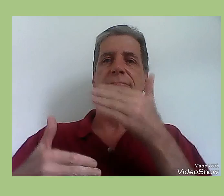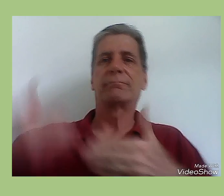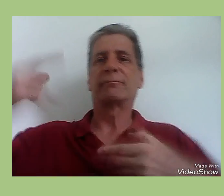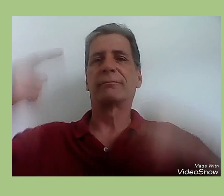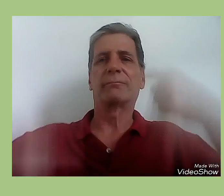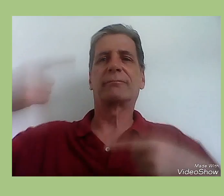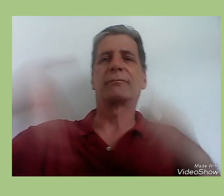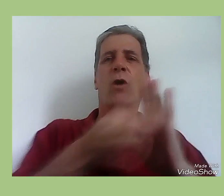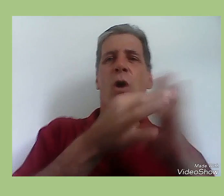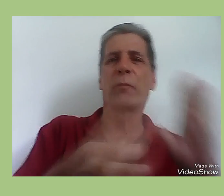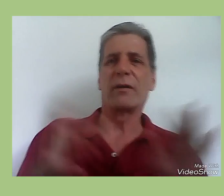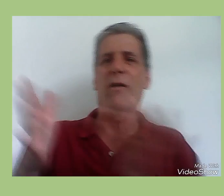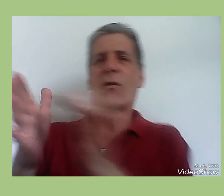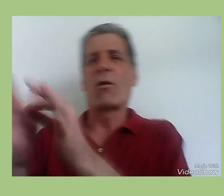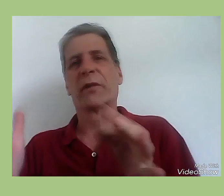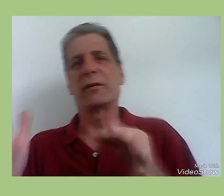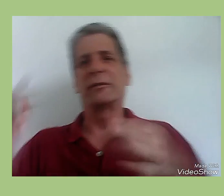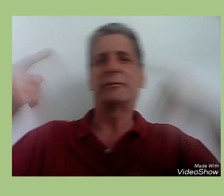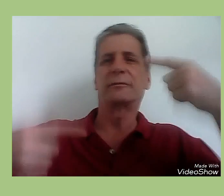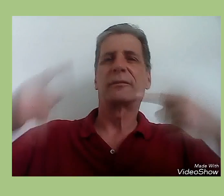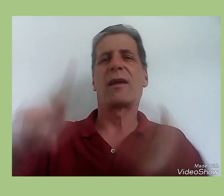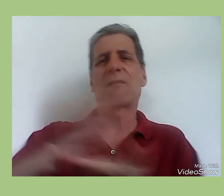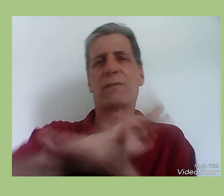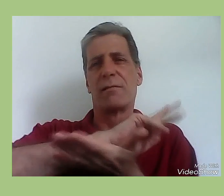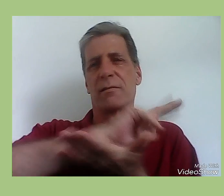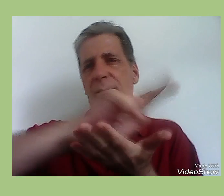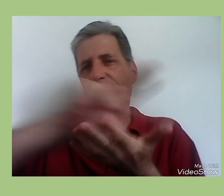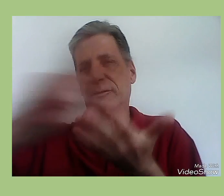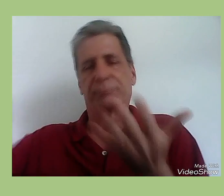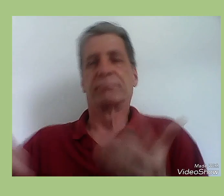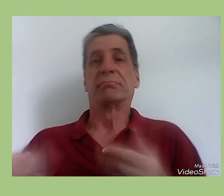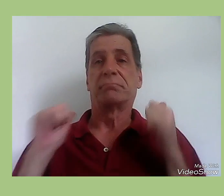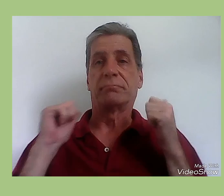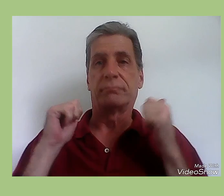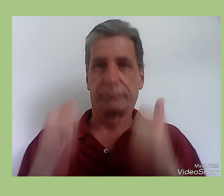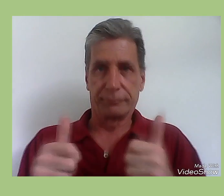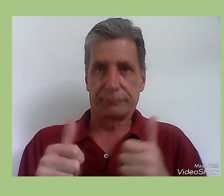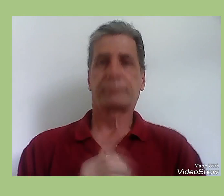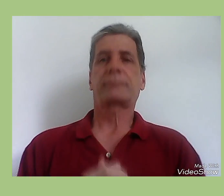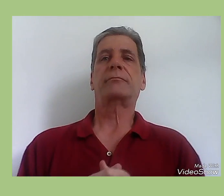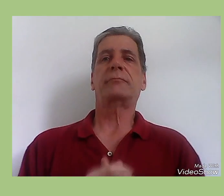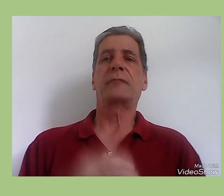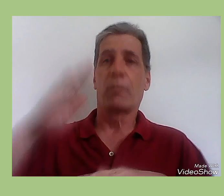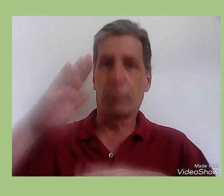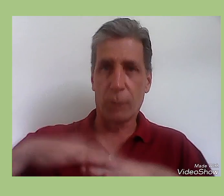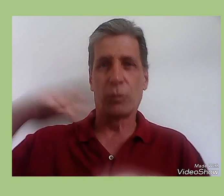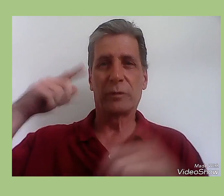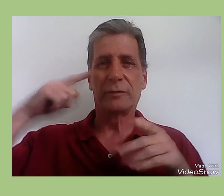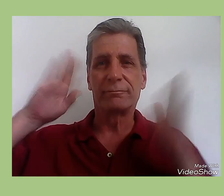alguns senadores do PSDB e dos partidos próximos aí disseram que vão conversar com o presidente Michel Temer para deixar a